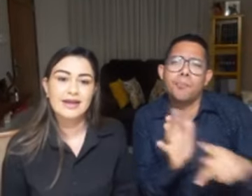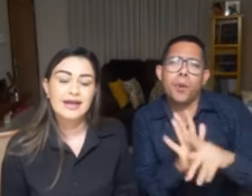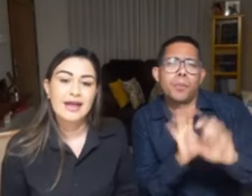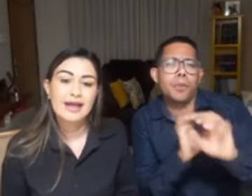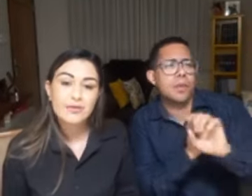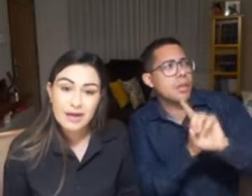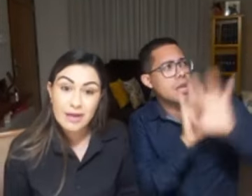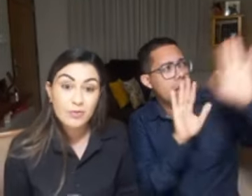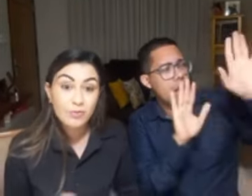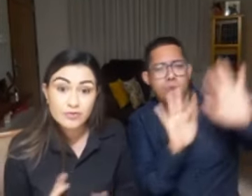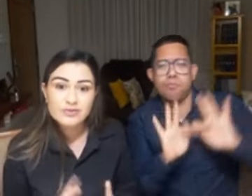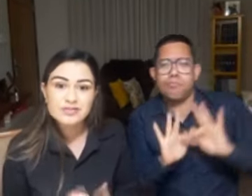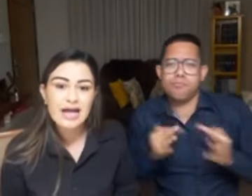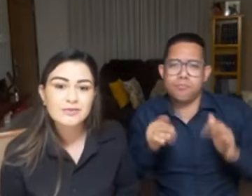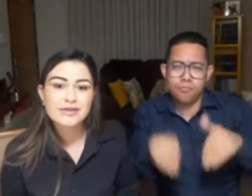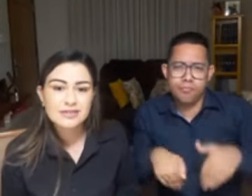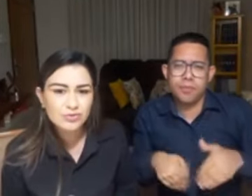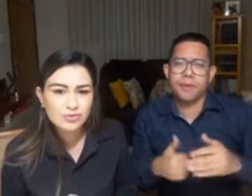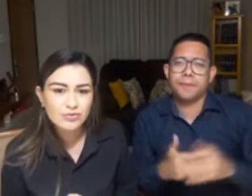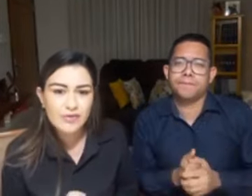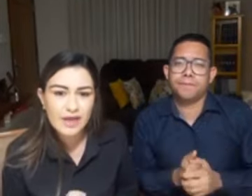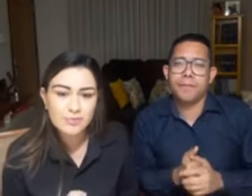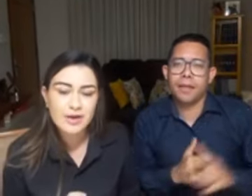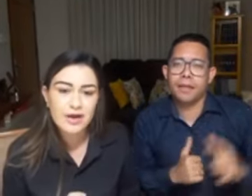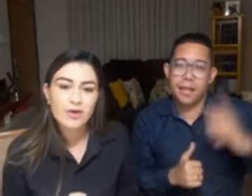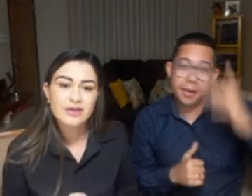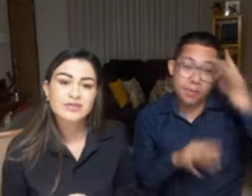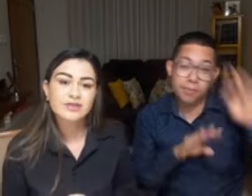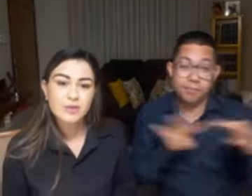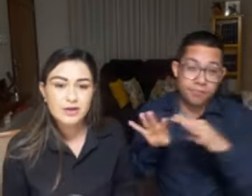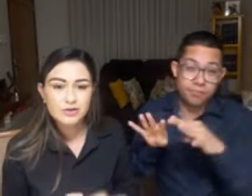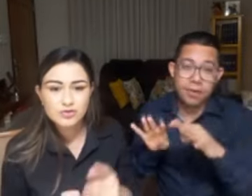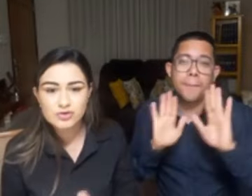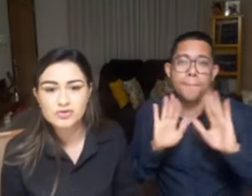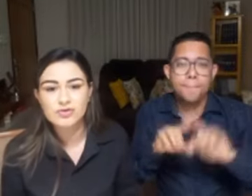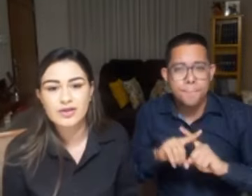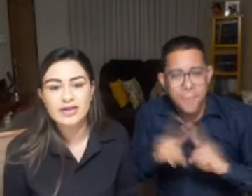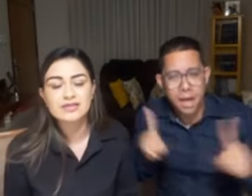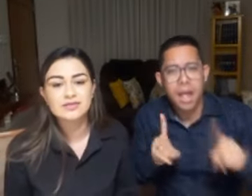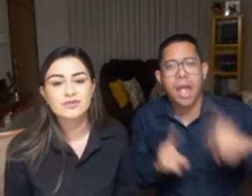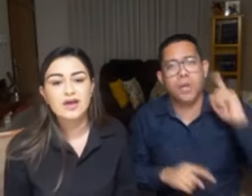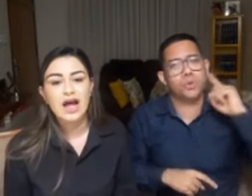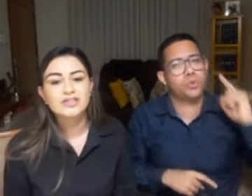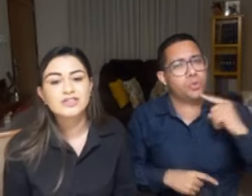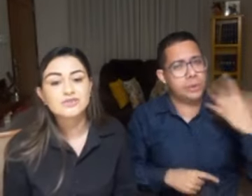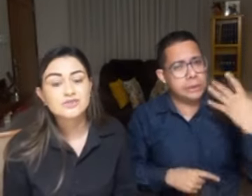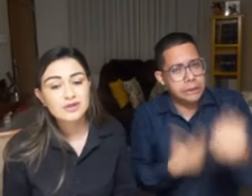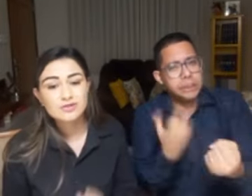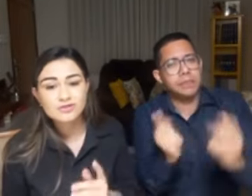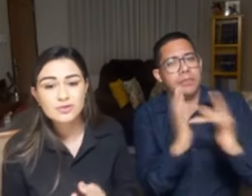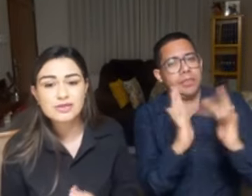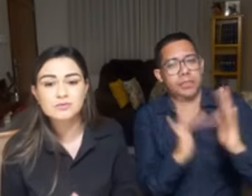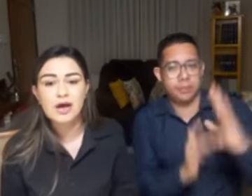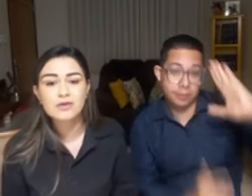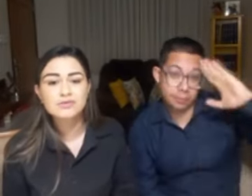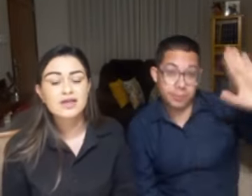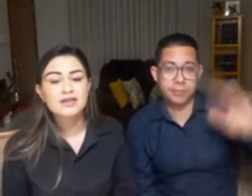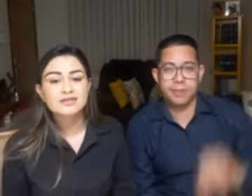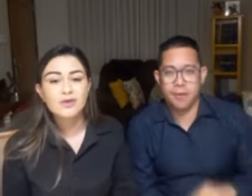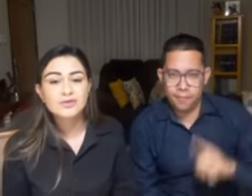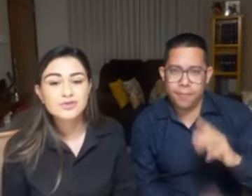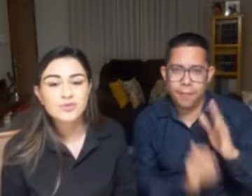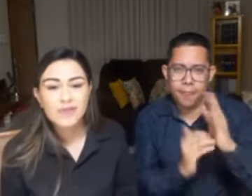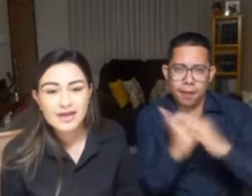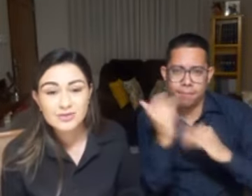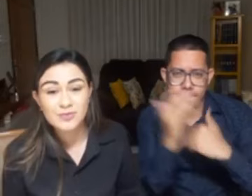né? Ele é um trabalho muito visado, mas é tudo feito para a glória de Deus, para que os surdos conheçam a Jesus. Então, as suas mãos